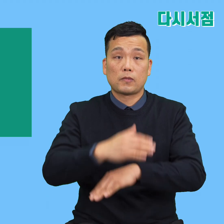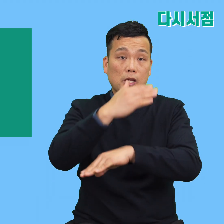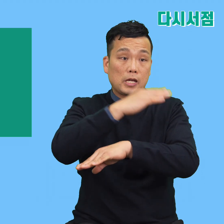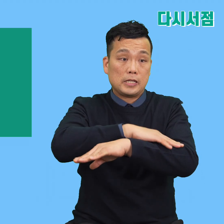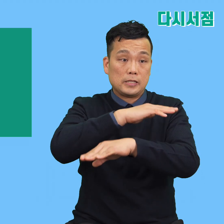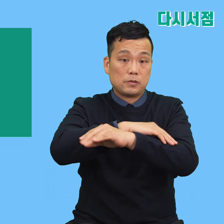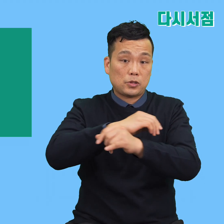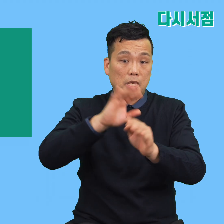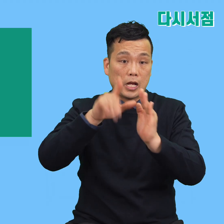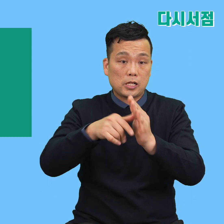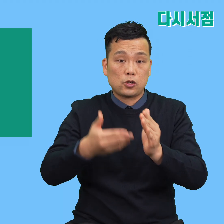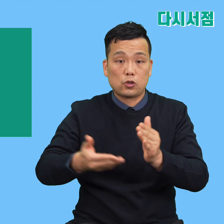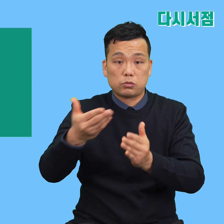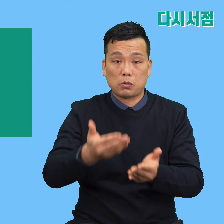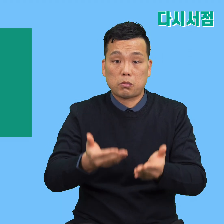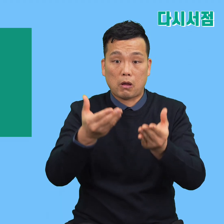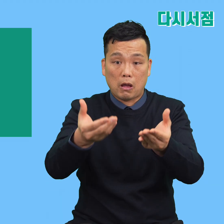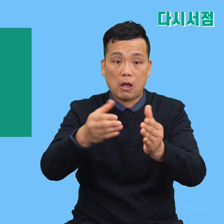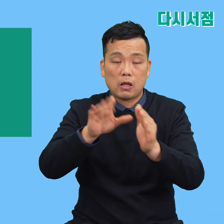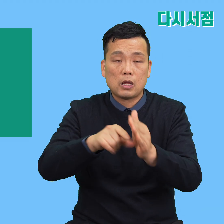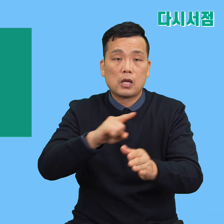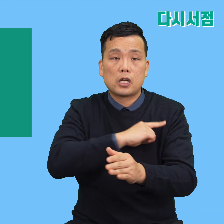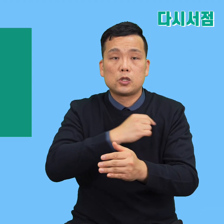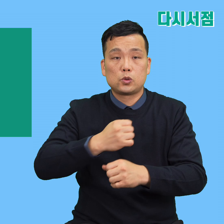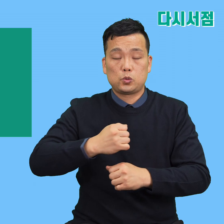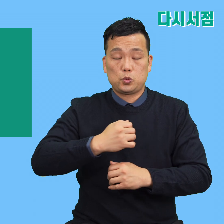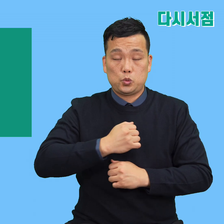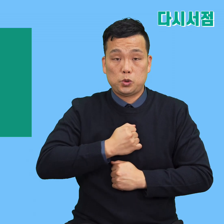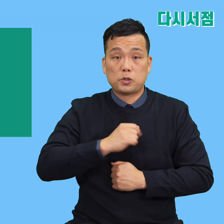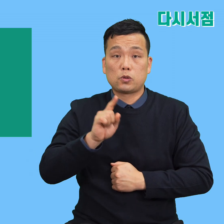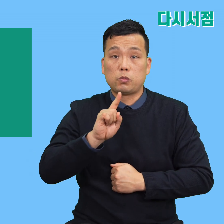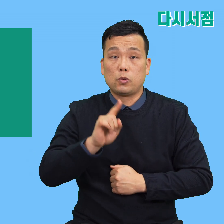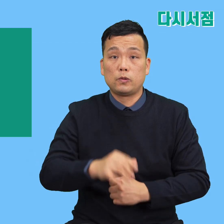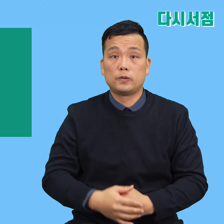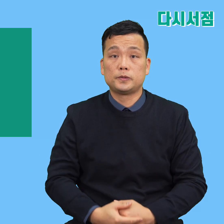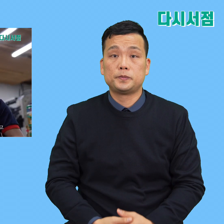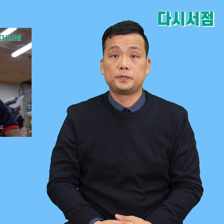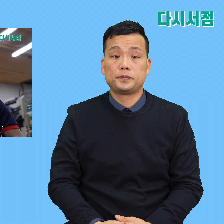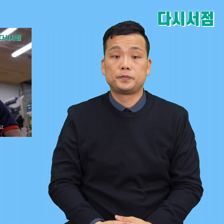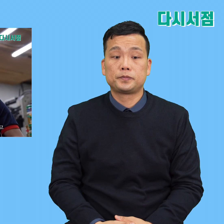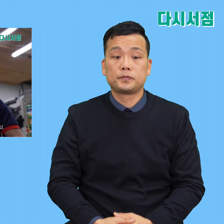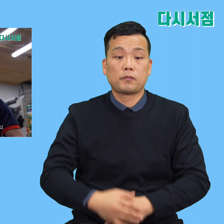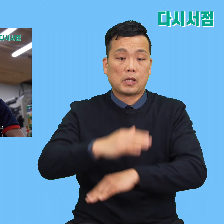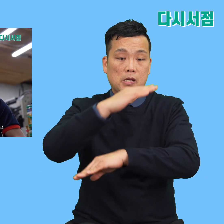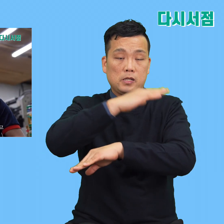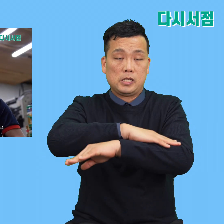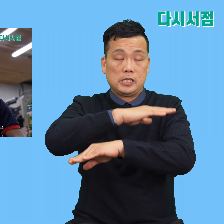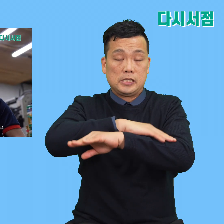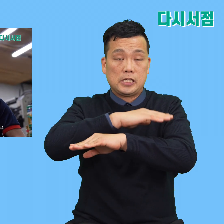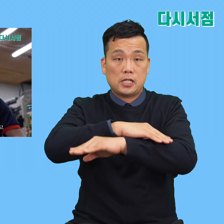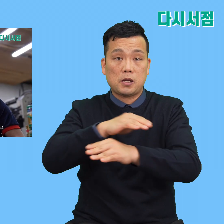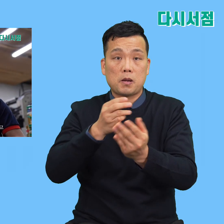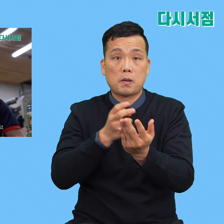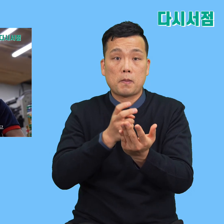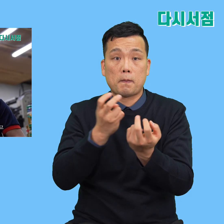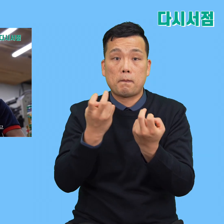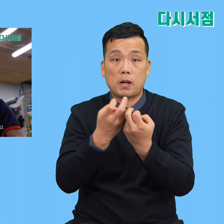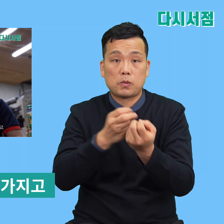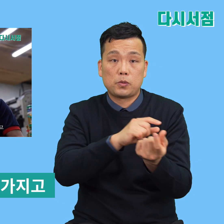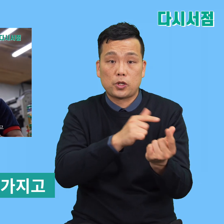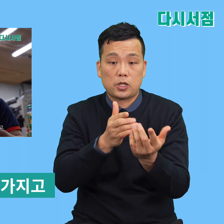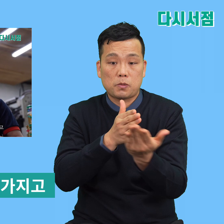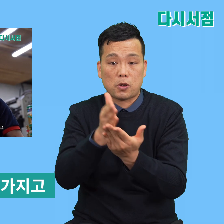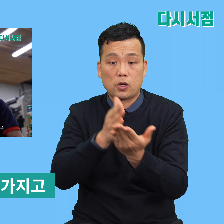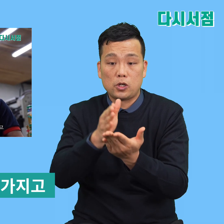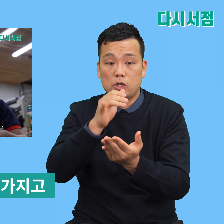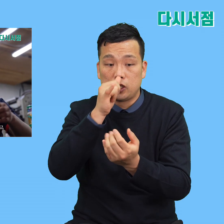인쇄물을 인쇄소에 접수할 때 가장 유의해야 할 점을 알려주세요. 이제 인쇄는 방식이 몇 가지가 있어요. 인쇄를 하는데 이제